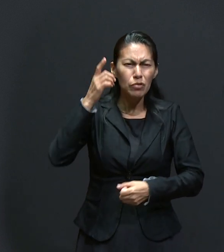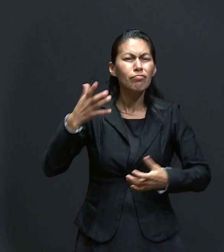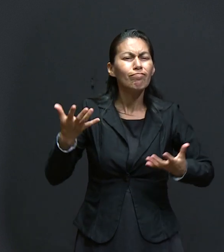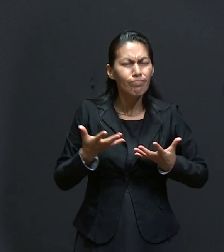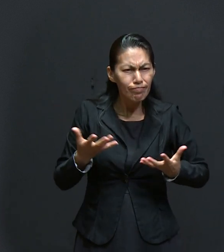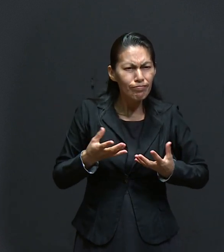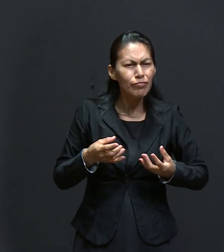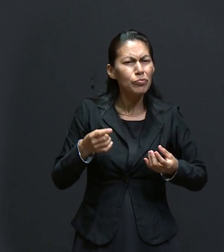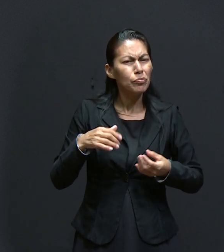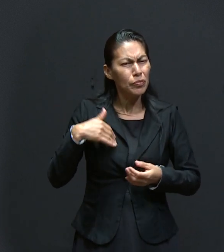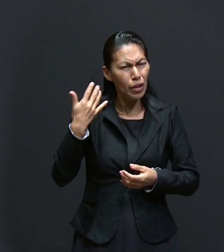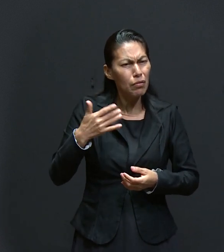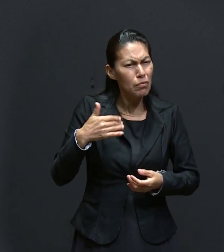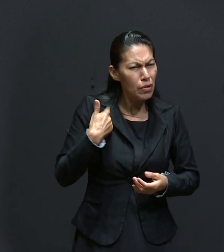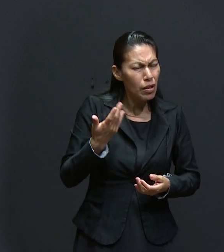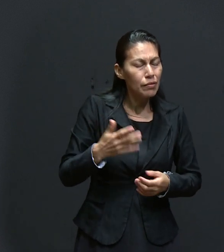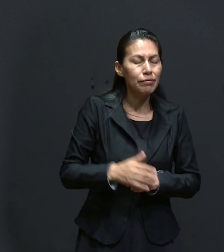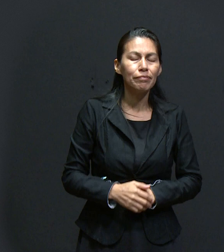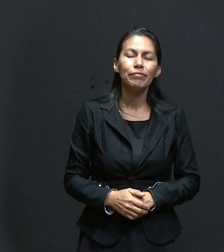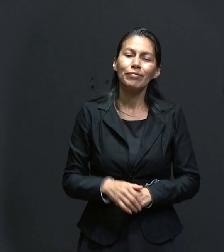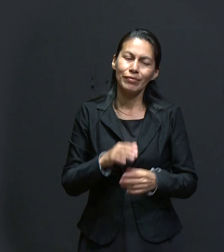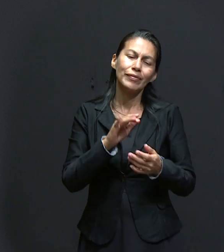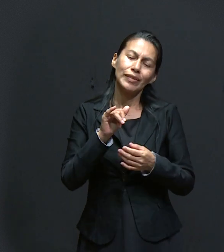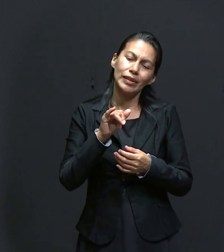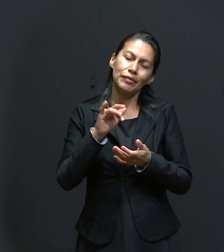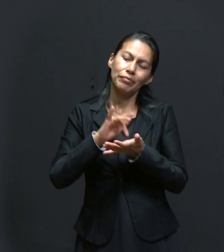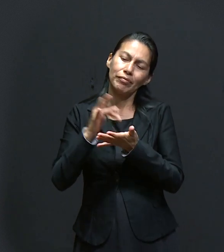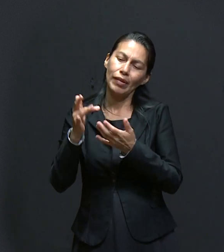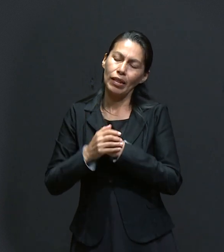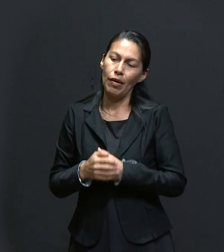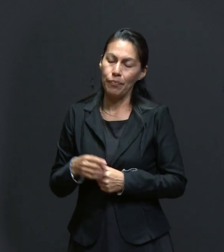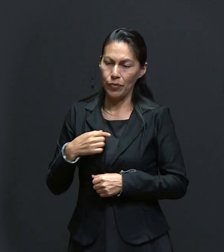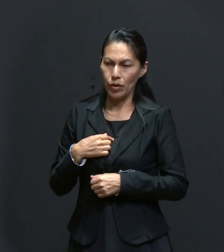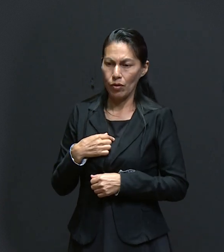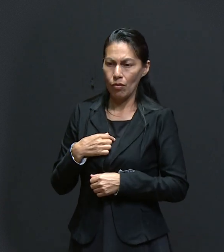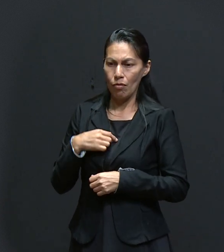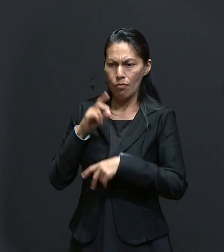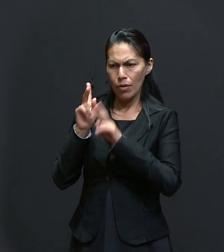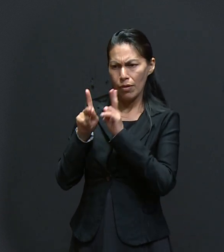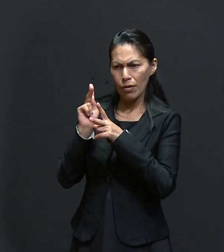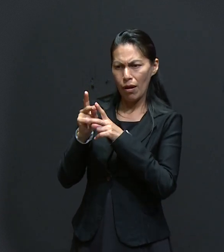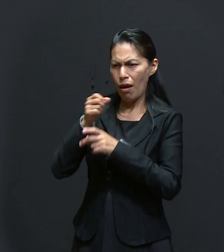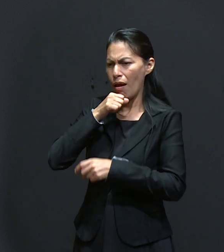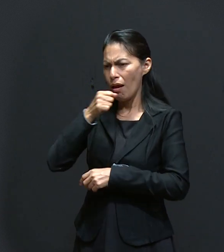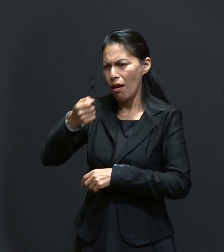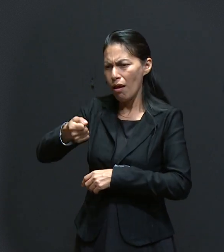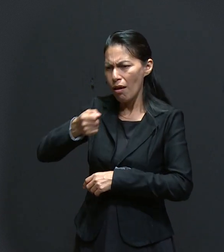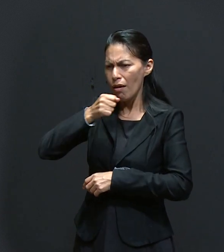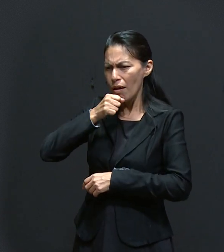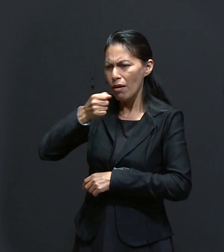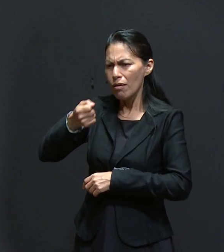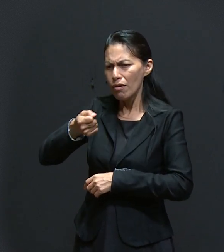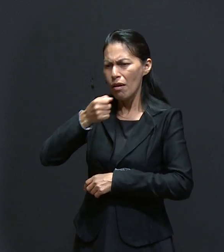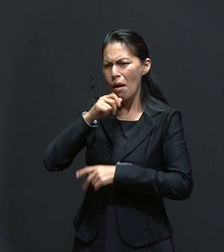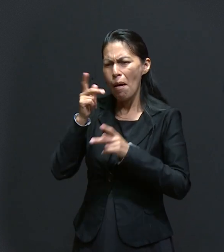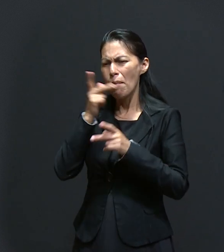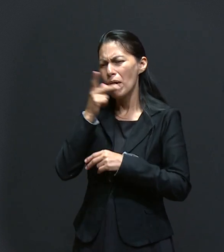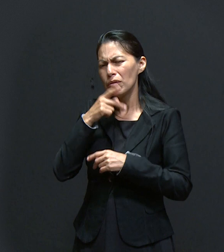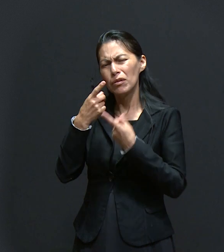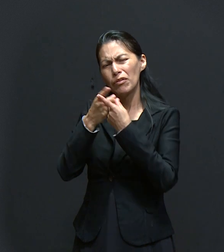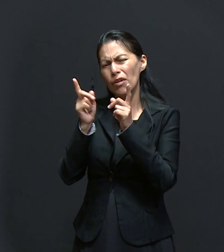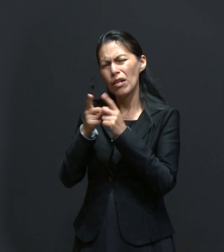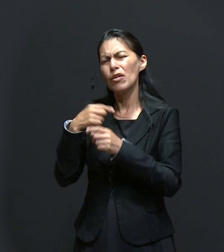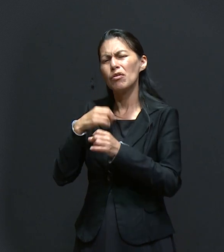canales humanos así es participé en varias entrevistas donde traducía de